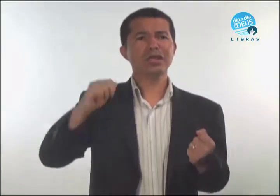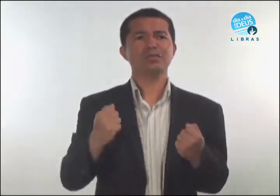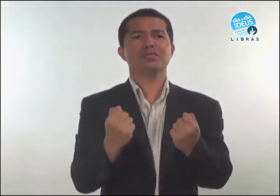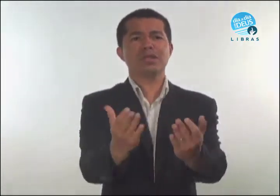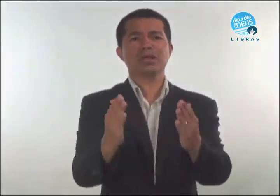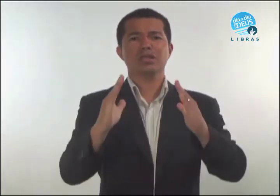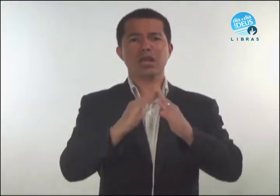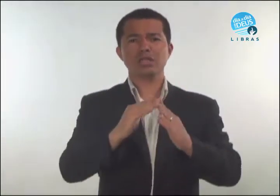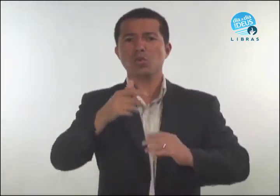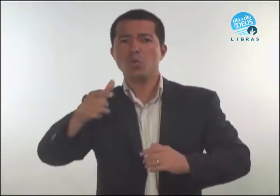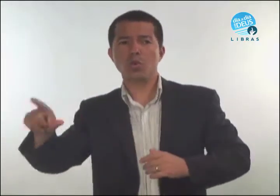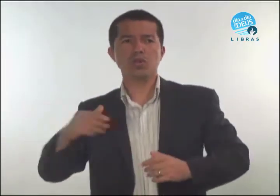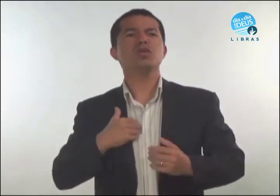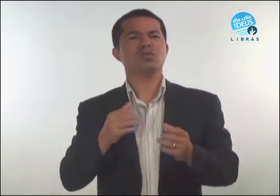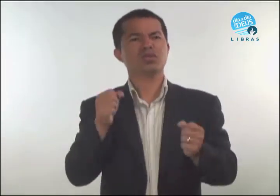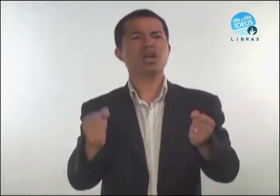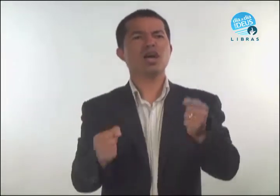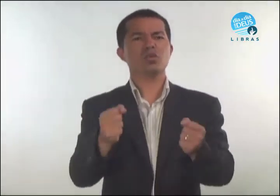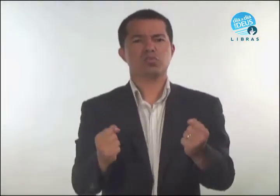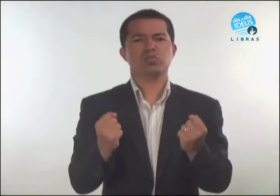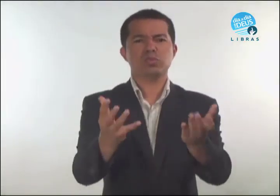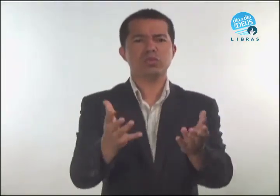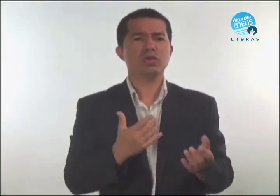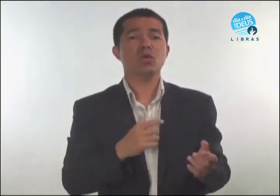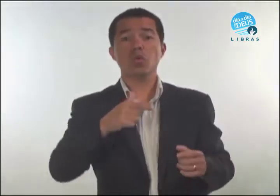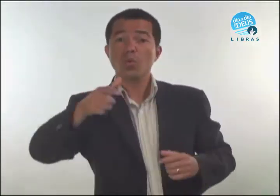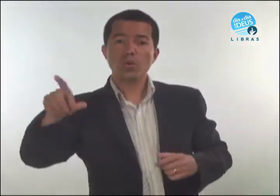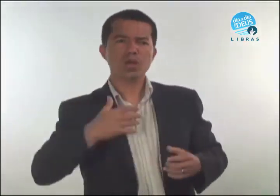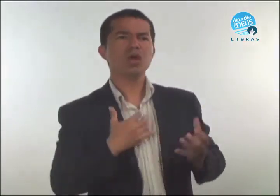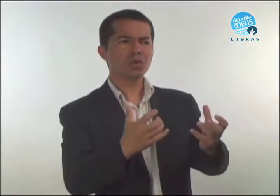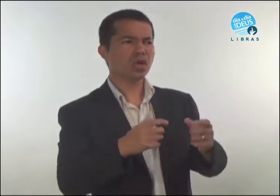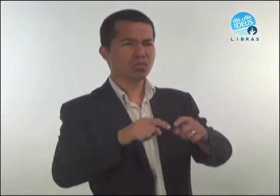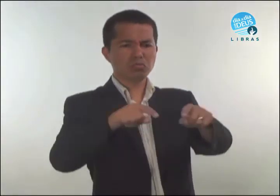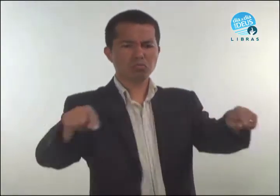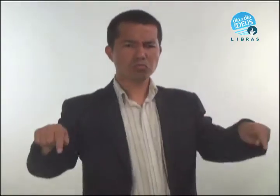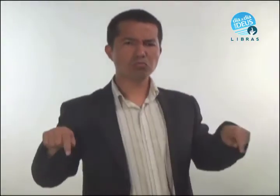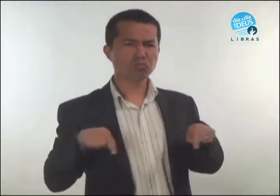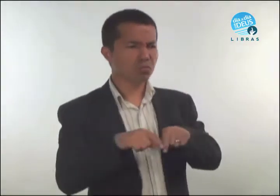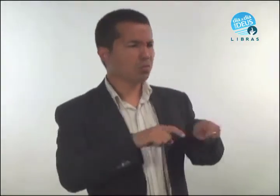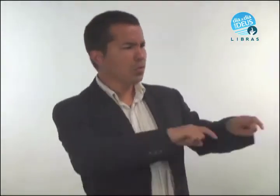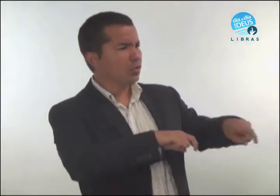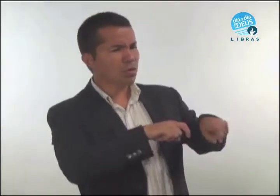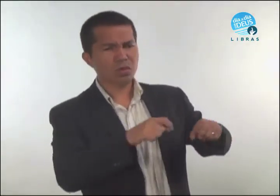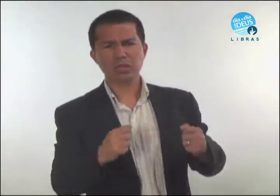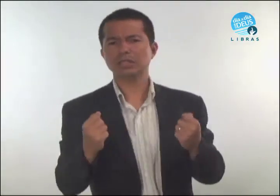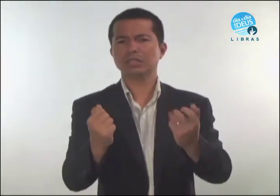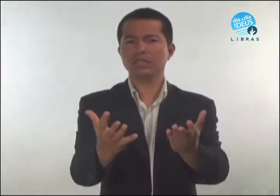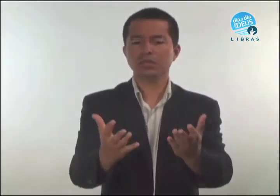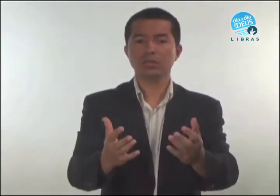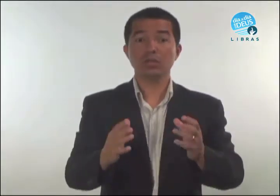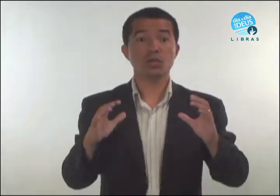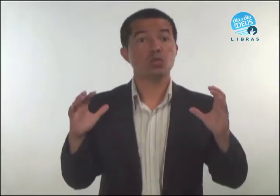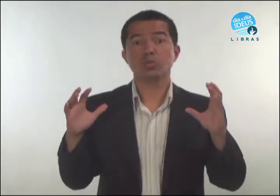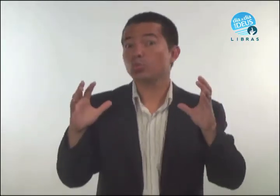casa, o outro entregasse o seu carro, o outro entregasse o seu terreno, e de repente um movimento do Espírito e